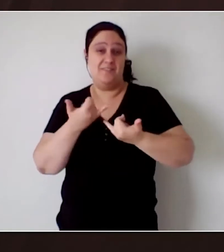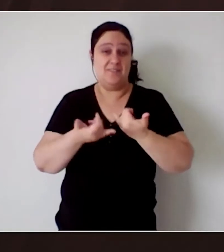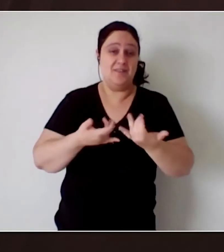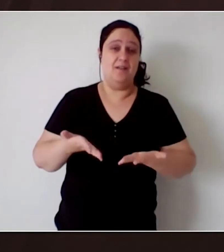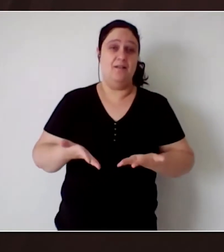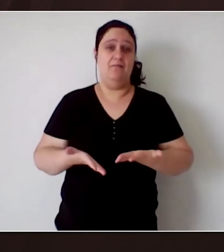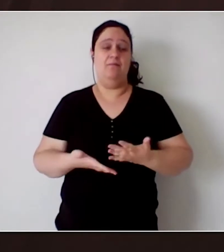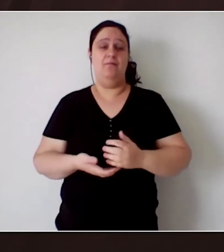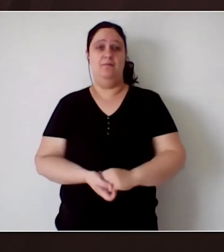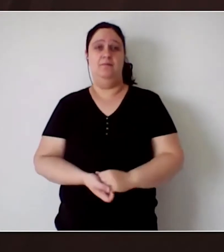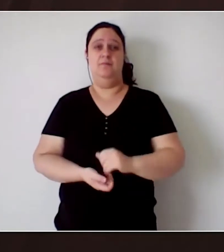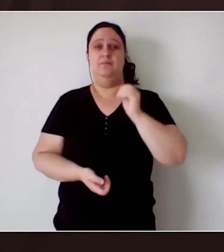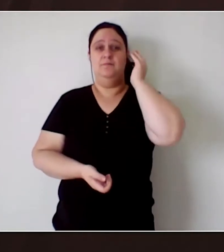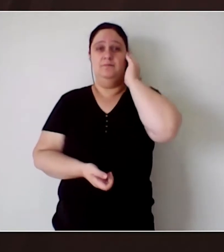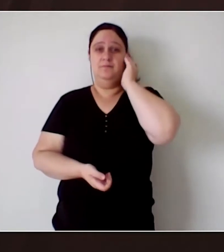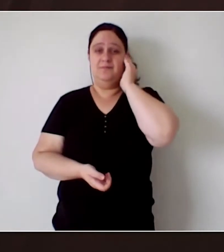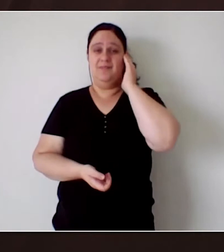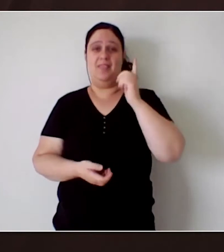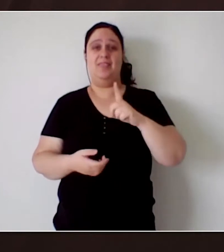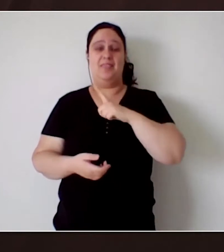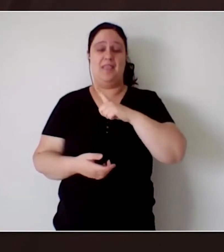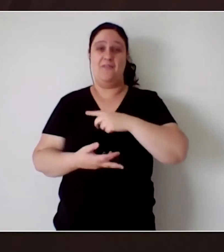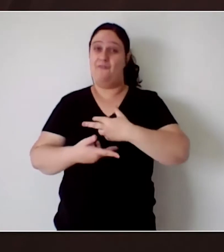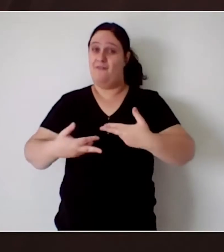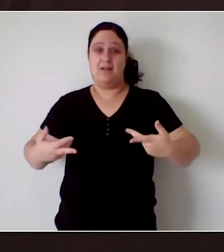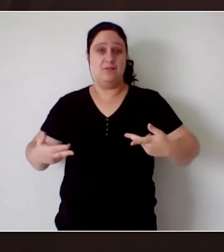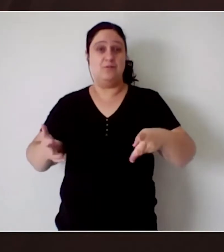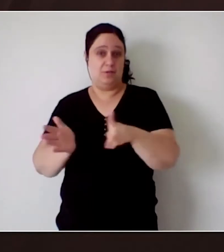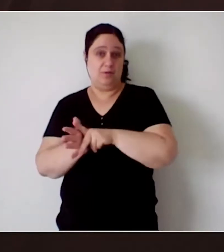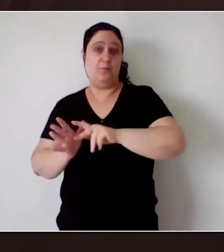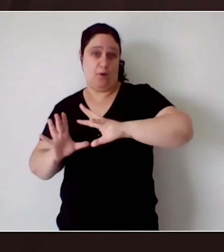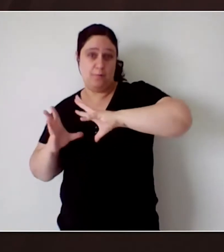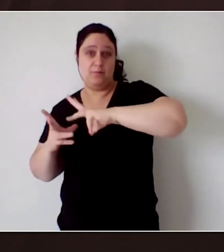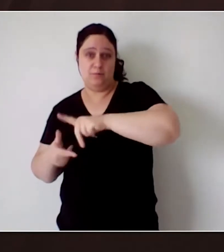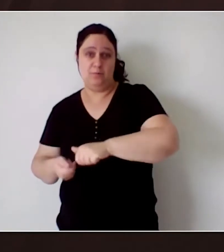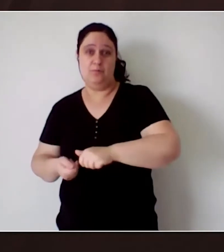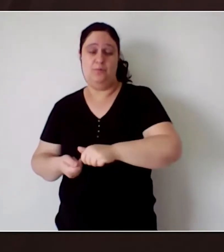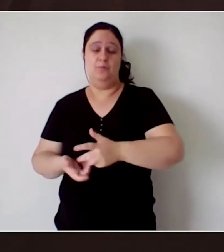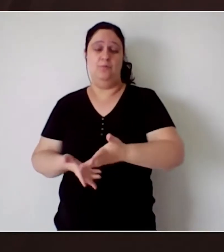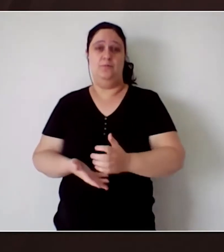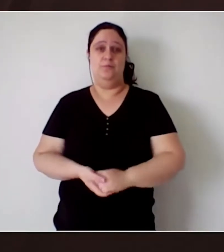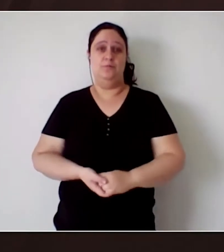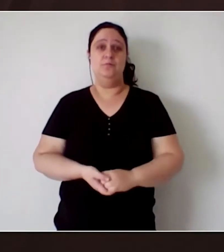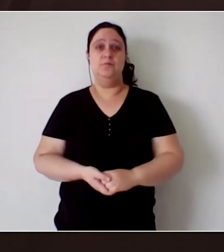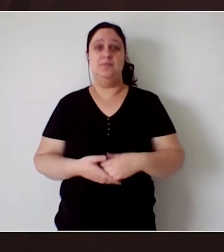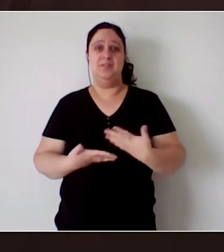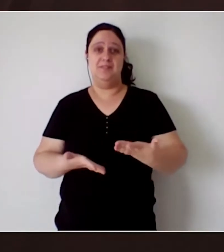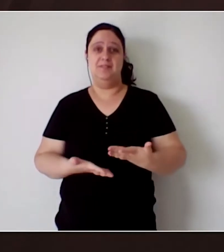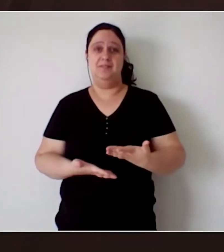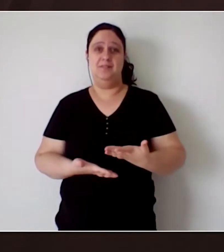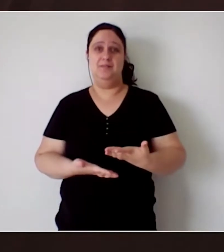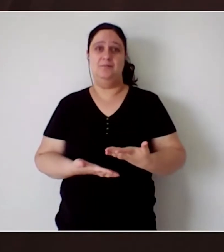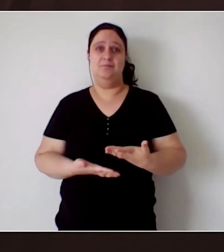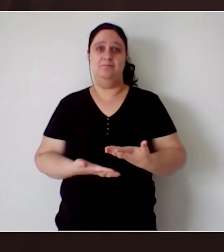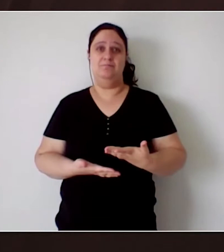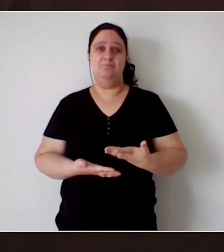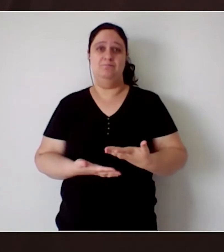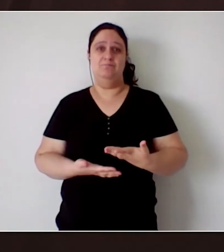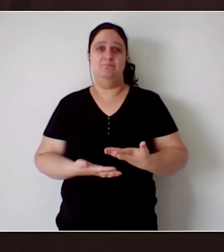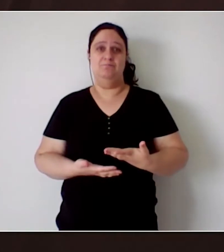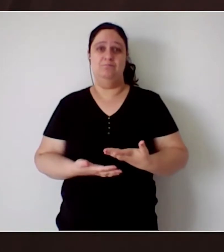dia é muito tráfico. Então não tem lugar para receber a palavra, a semente. Quando a semente